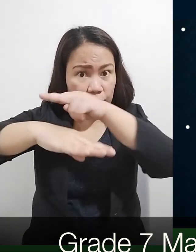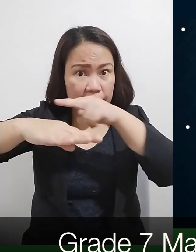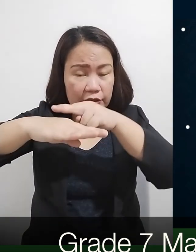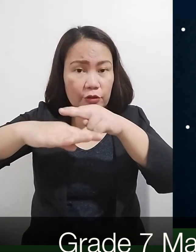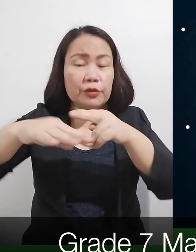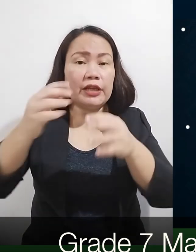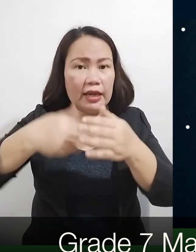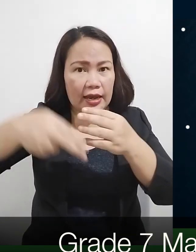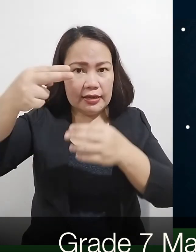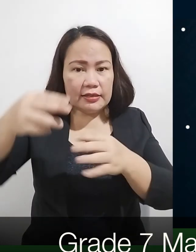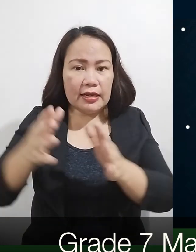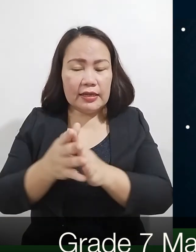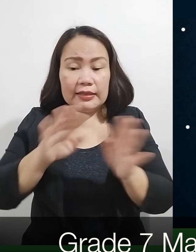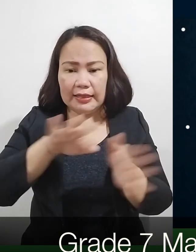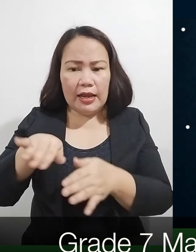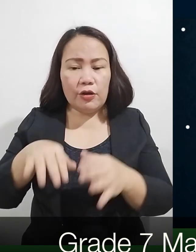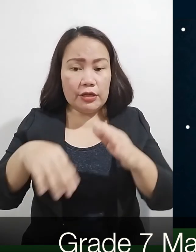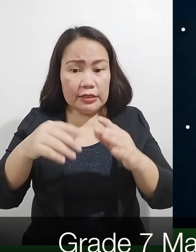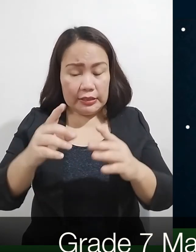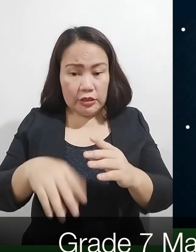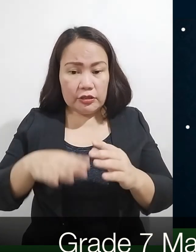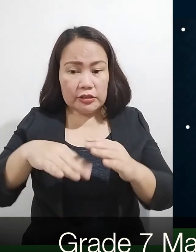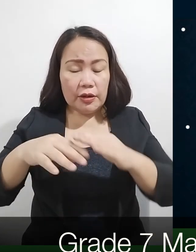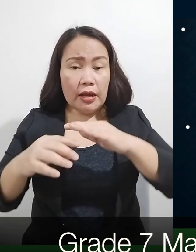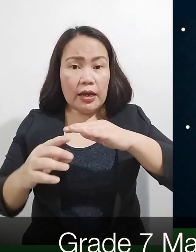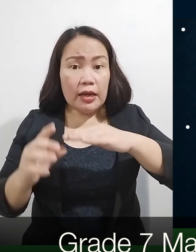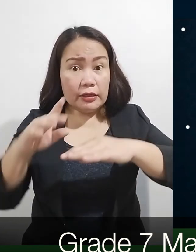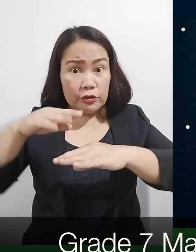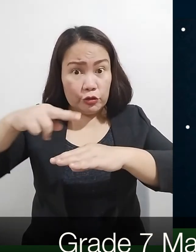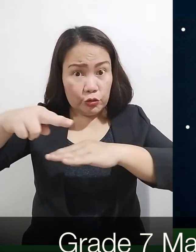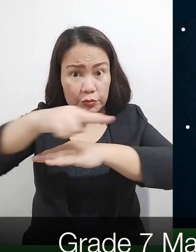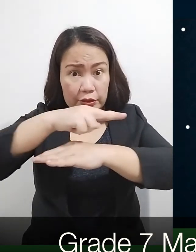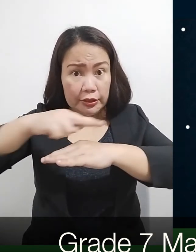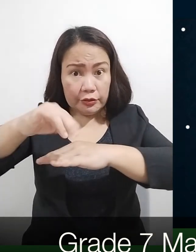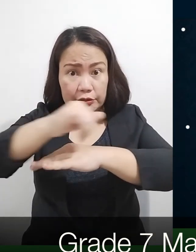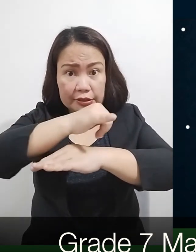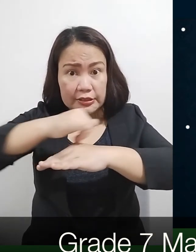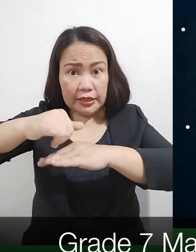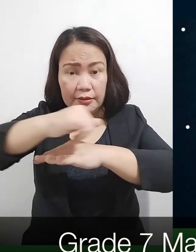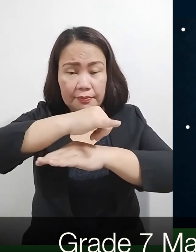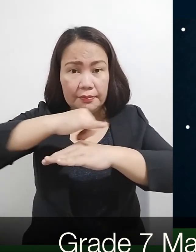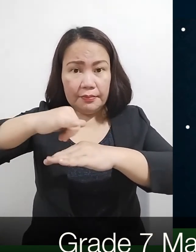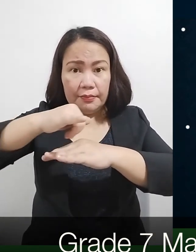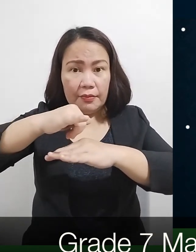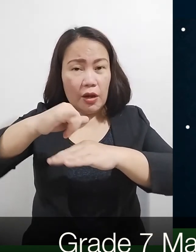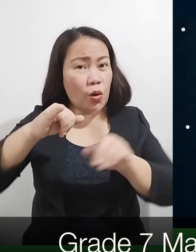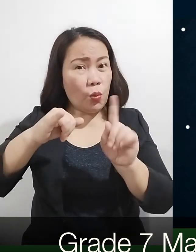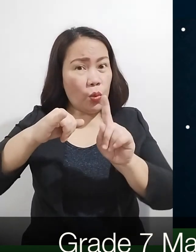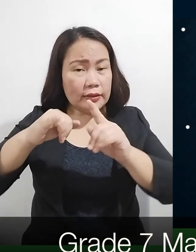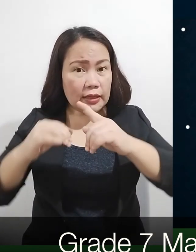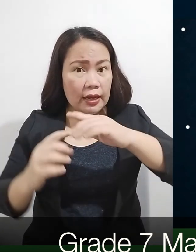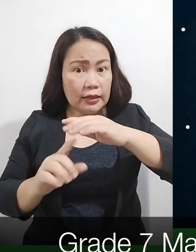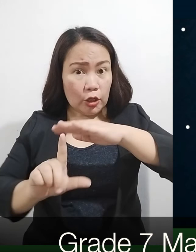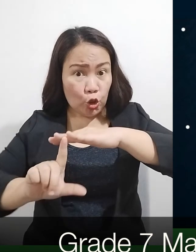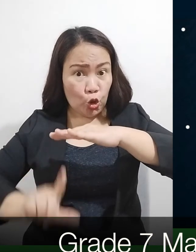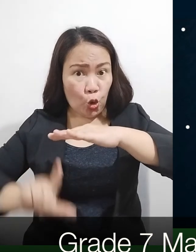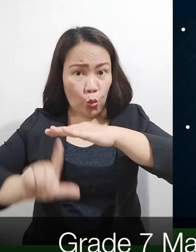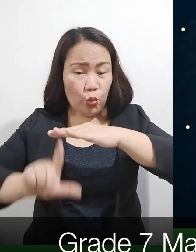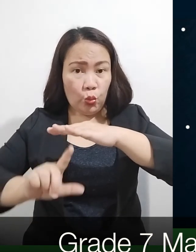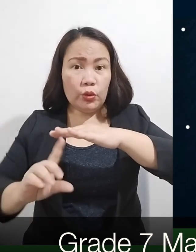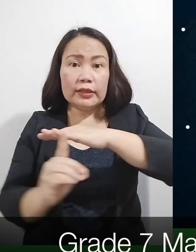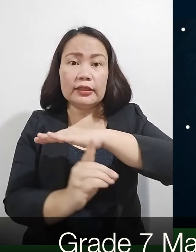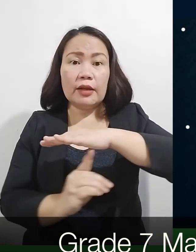ang pinakamataas na value. Dito, kapag numerator ang pare-pareho natin o similar, kung ano